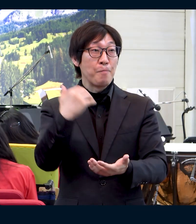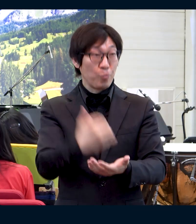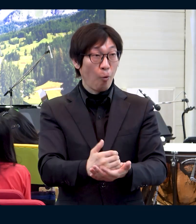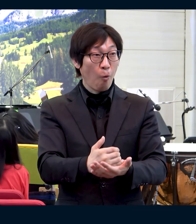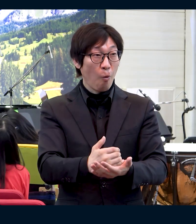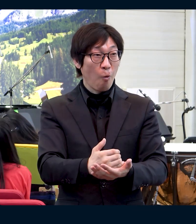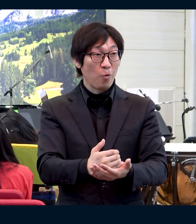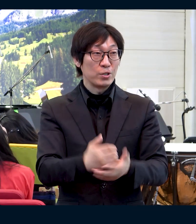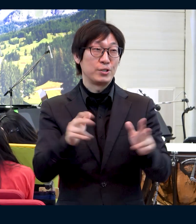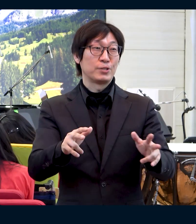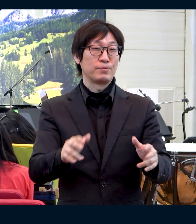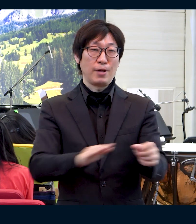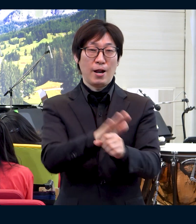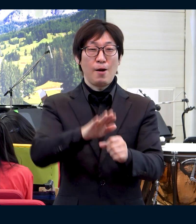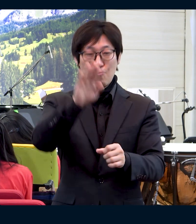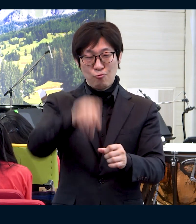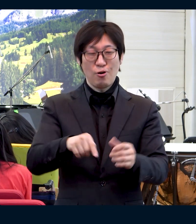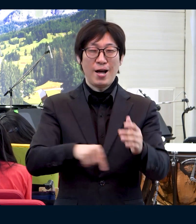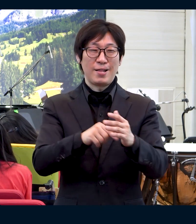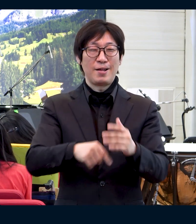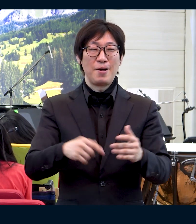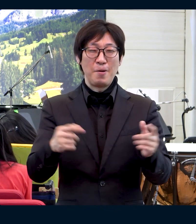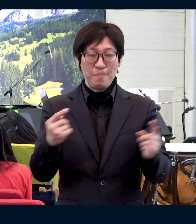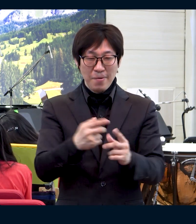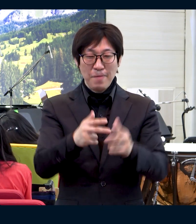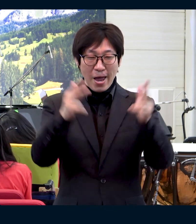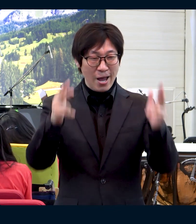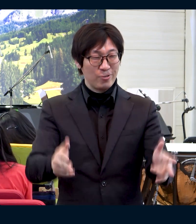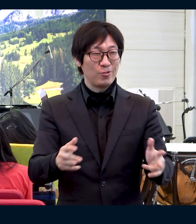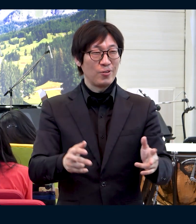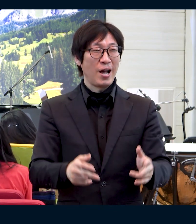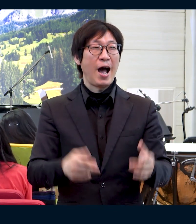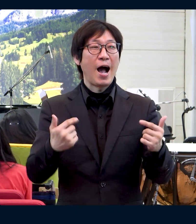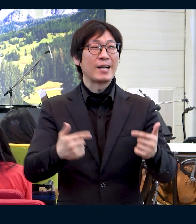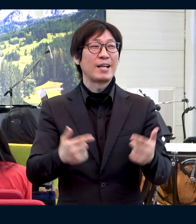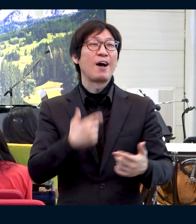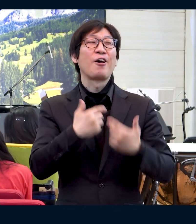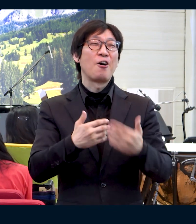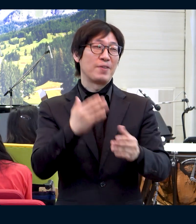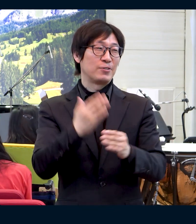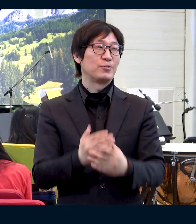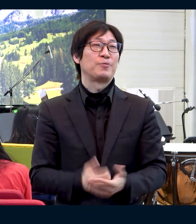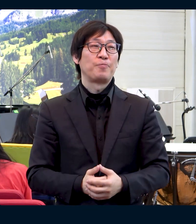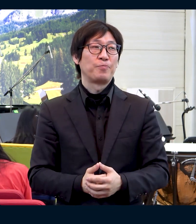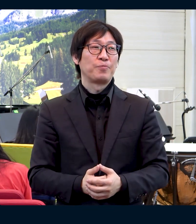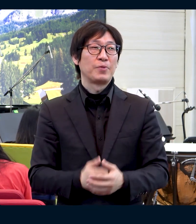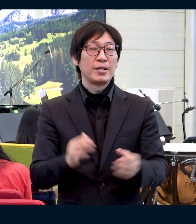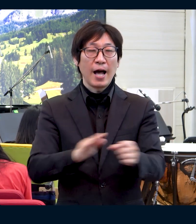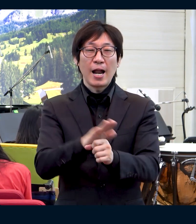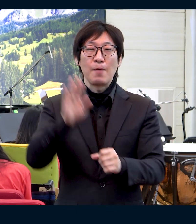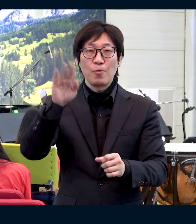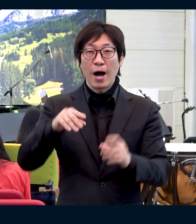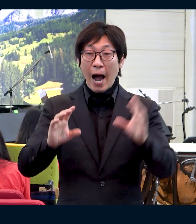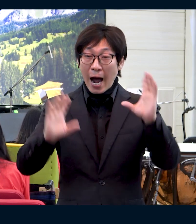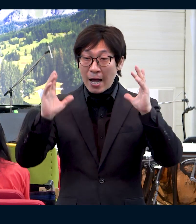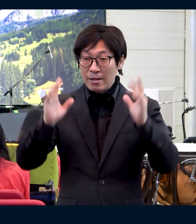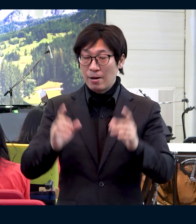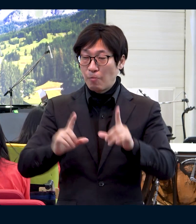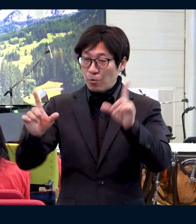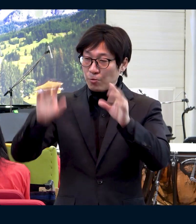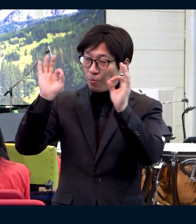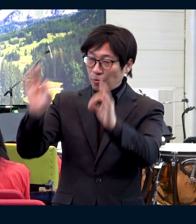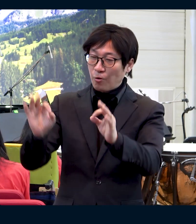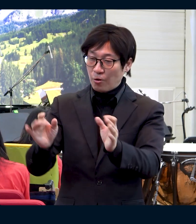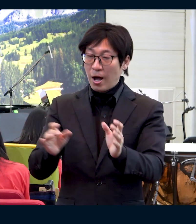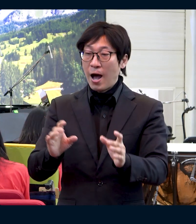경험하고 있습니다. 우리 사랑부 친구들의 그 어눌한 그 발음과 몸짓을 통해서 예수 그리스도를 외칠